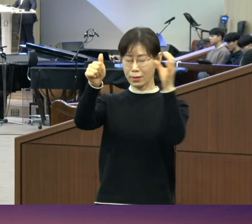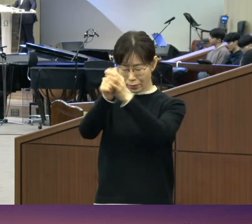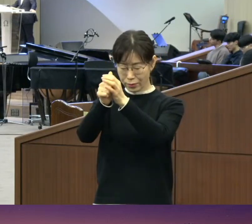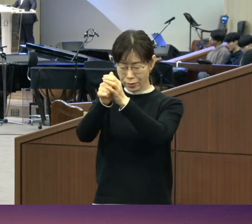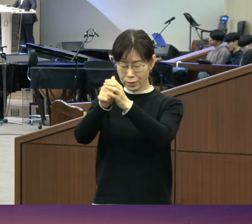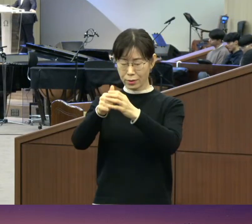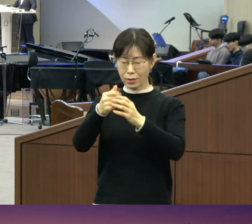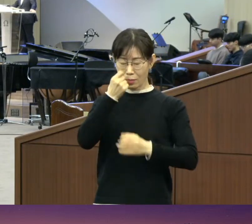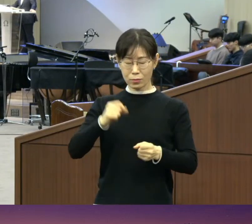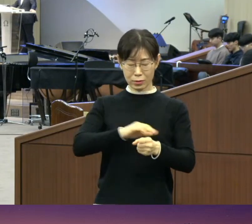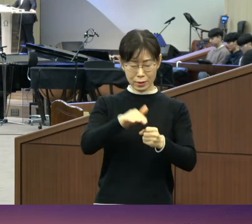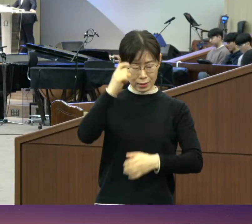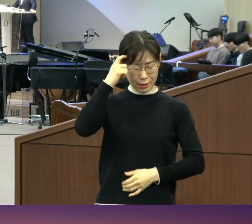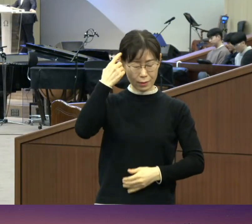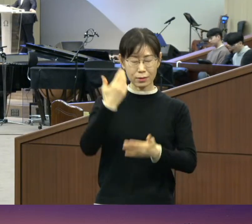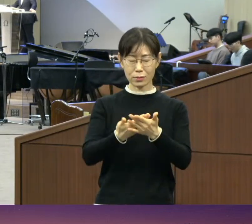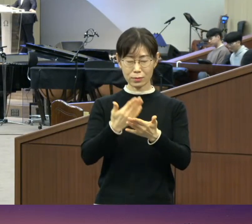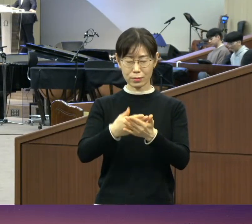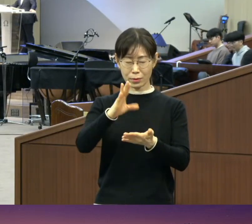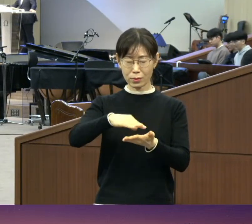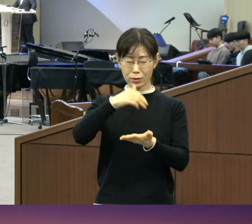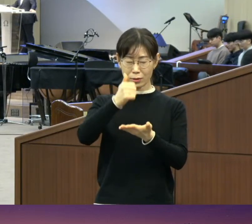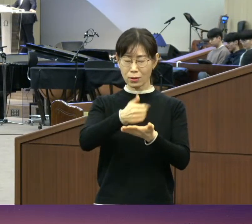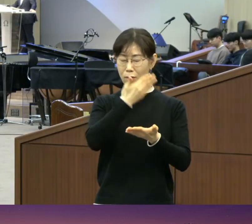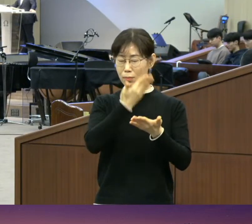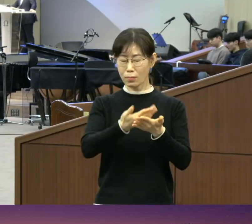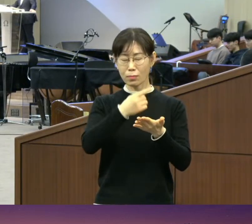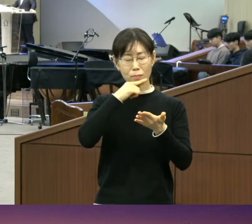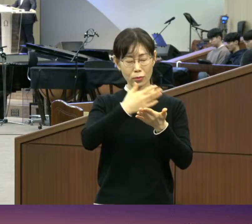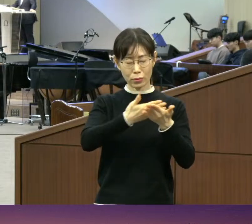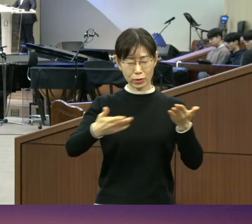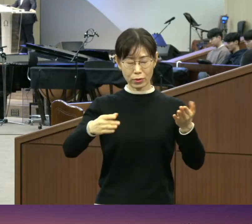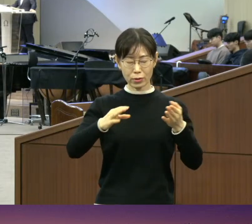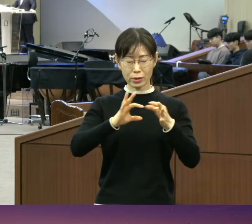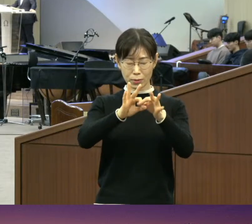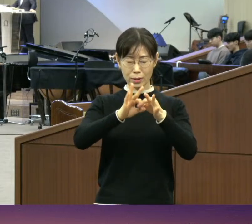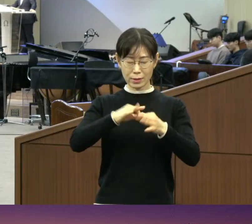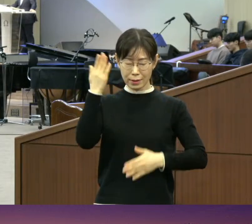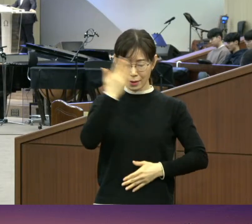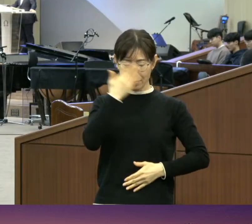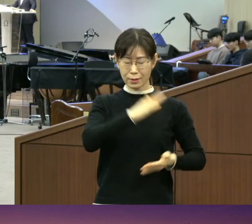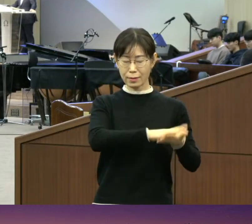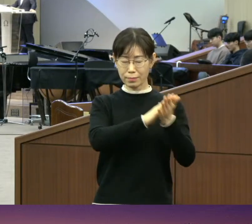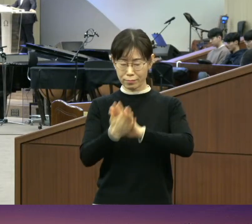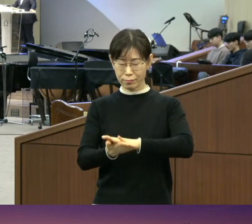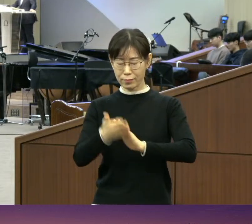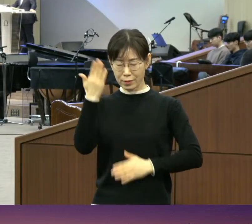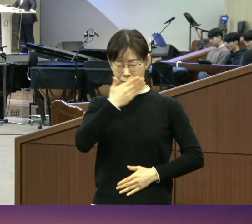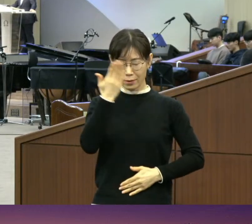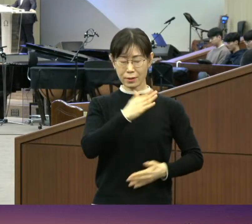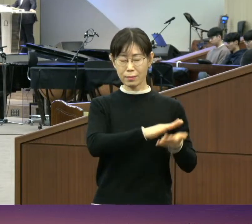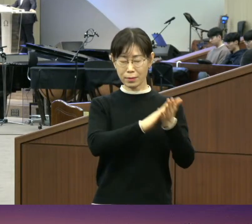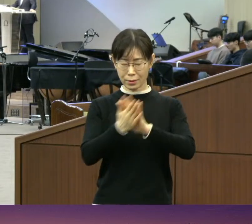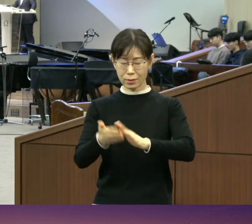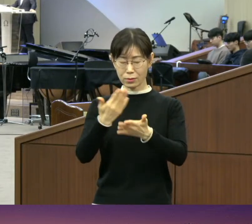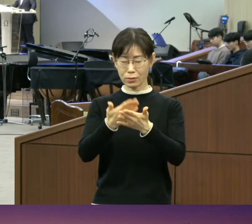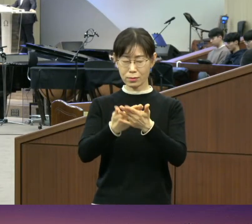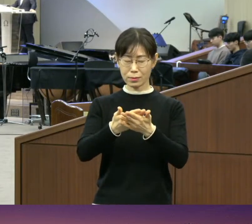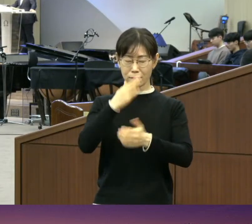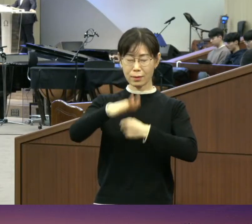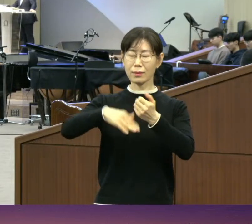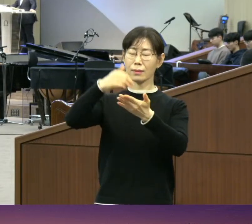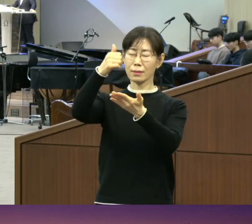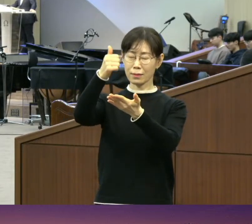우리를 불쌍히 여겨 주시옵시고 그리스도의 보혈로 덮어주시며 우리를 정결하게 하여 주시며 하나님